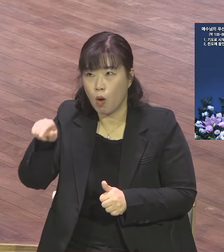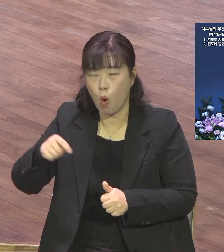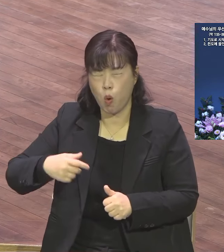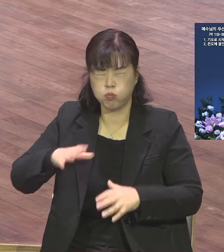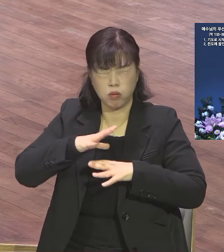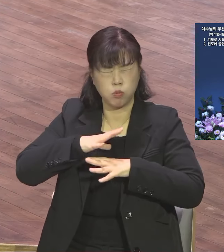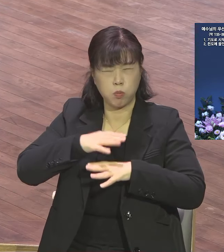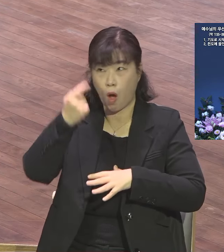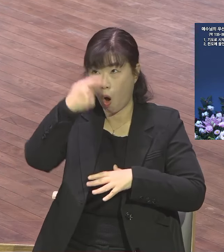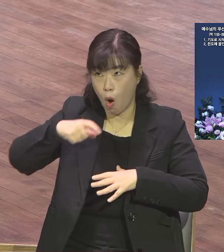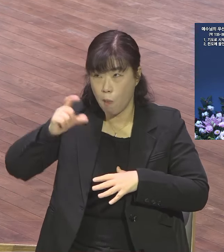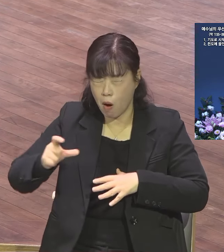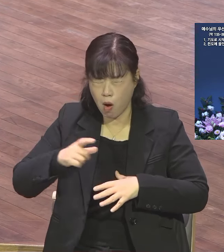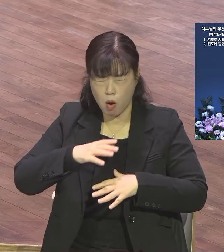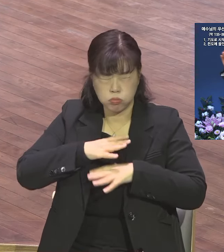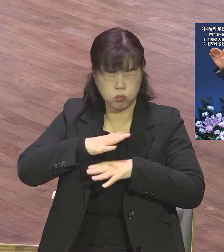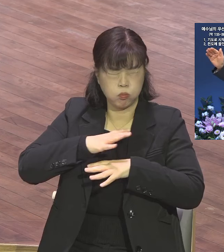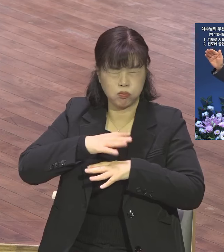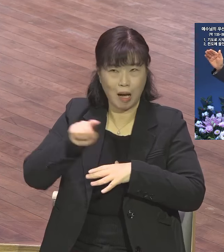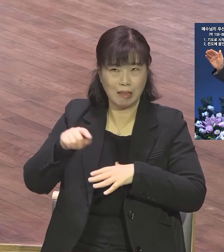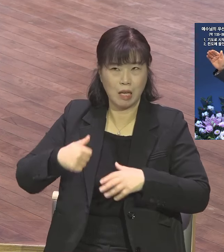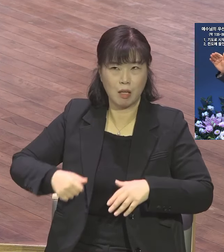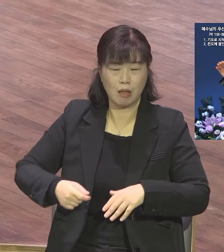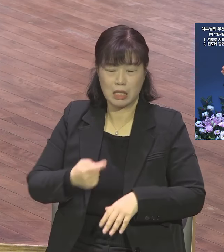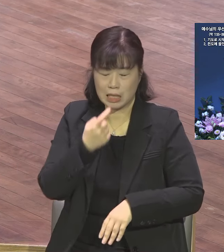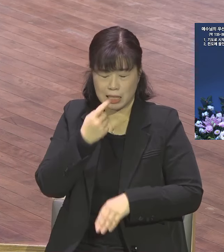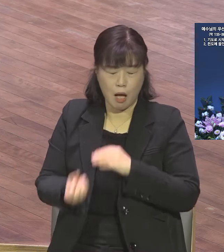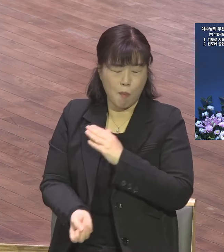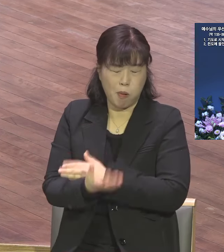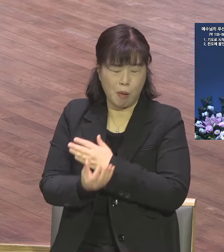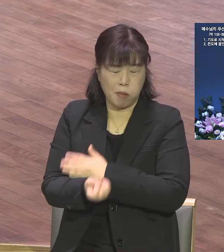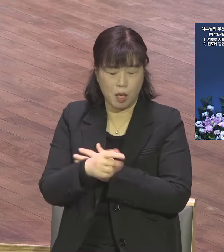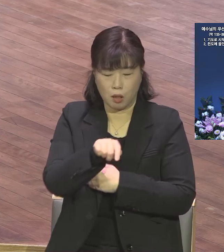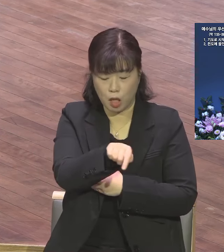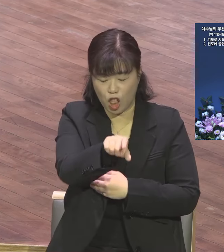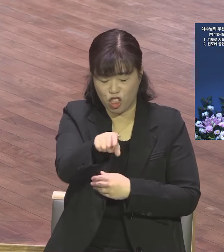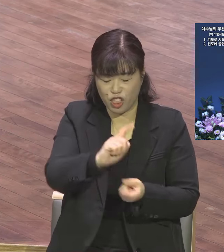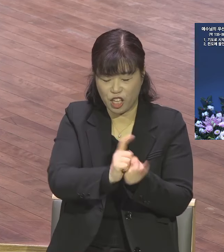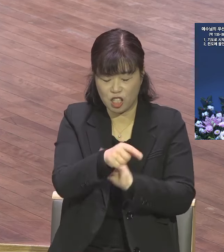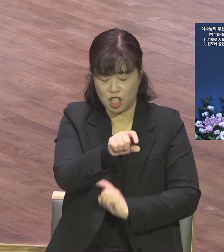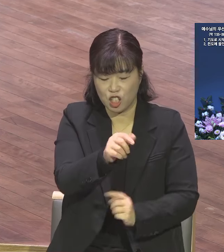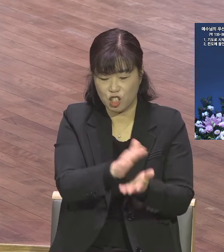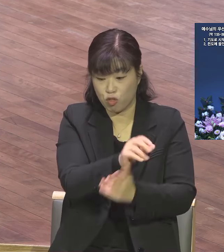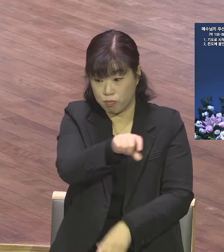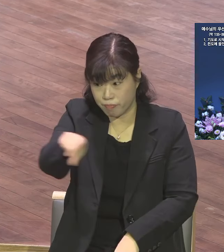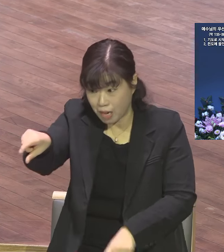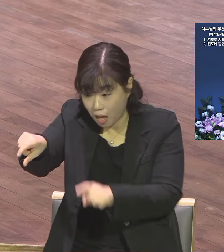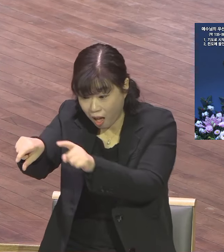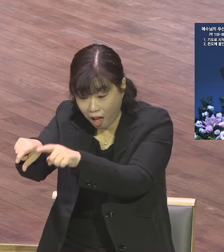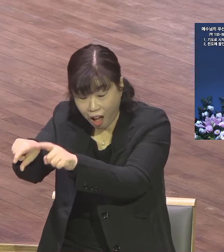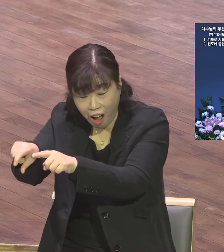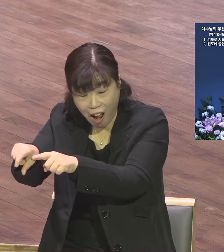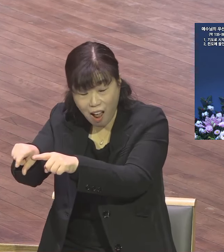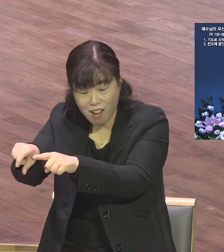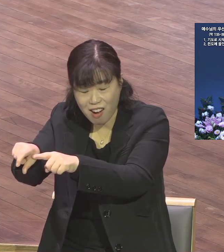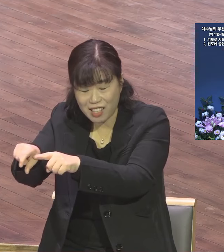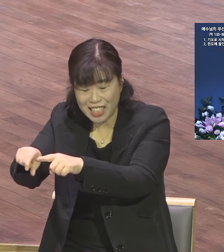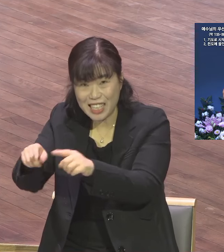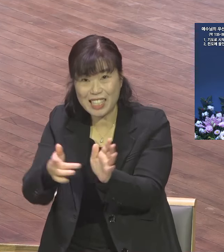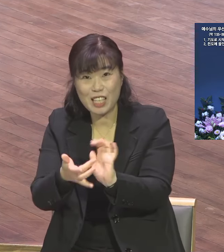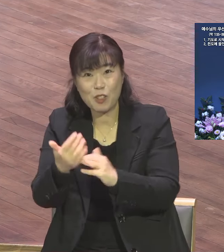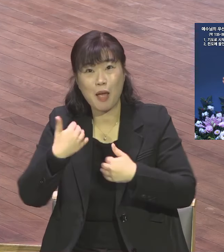교회 나가기 시작하는데요. 새벽 기도부터 나가죠. 제사 14대, 14살 때부터 드리던 제사 다